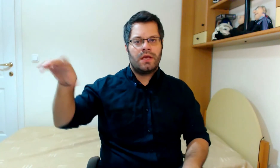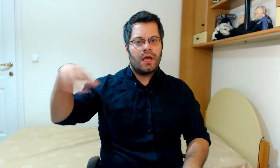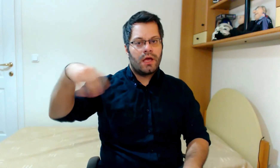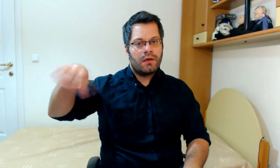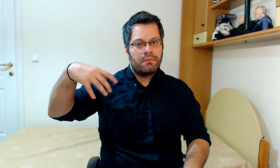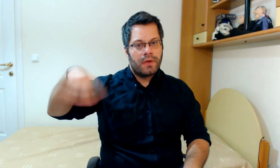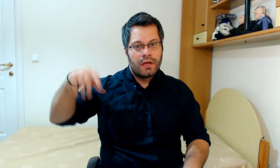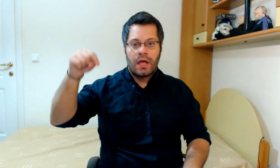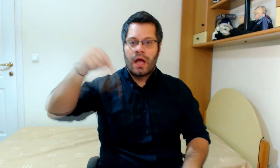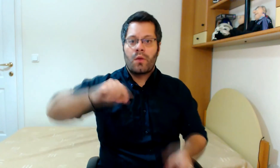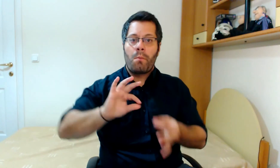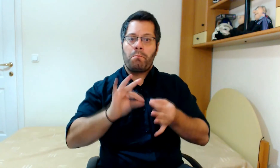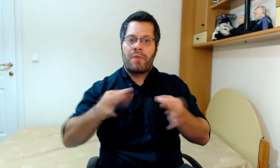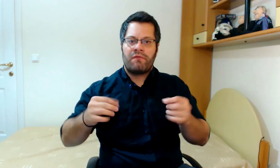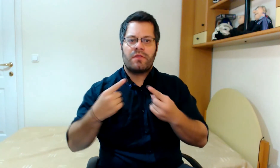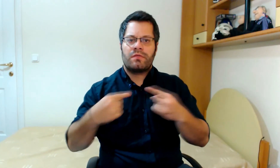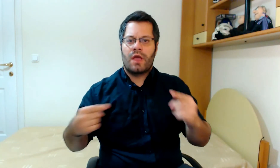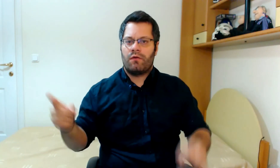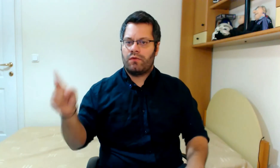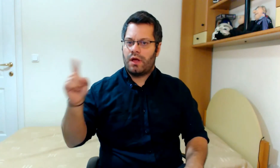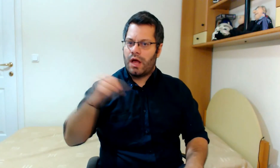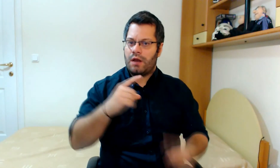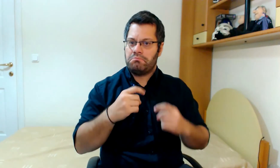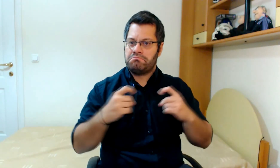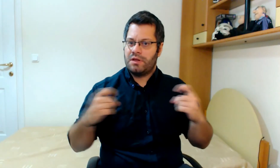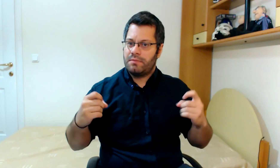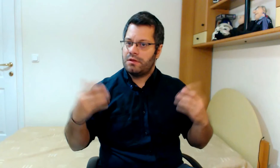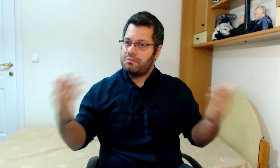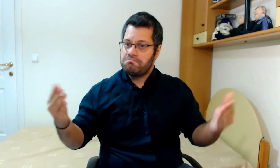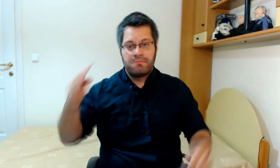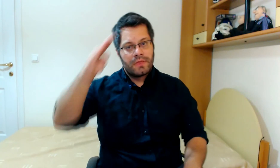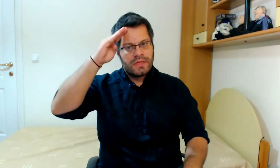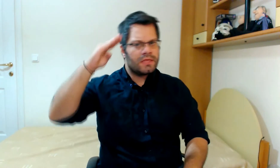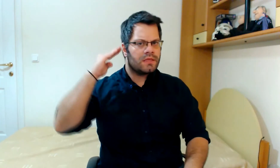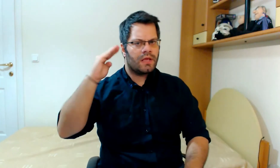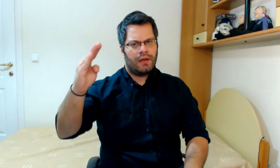εγγραφή, καμπάνα. Κάτω στην περιγραφή έχω διάφορα άλλα κοινωνικά δίκτυα. Και τα